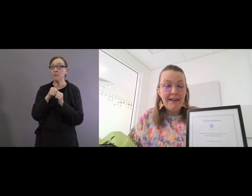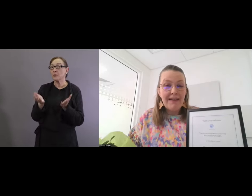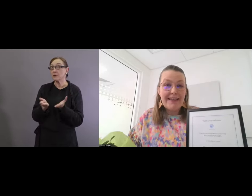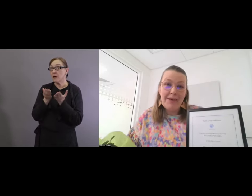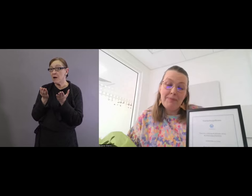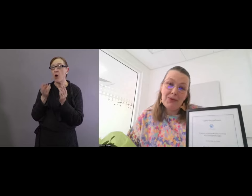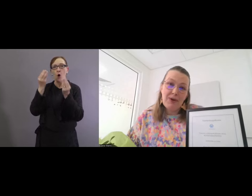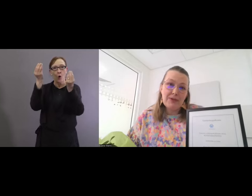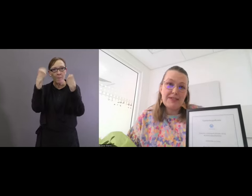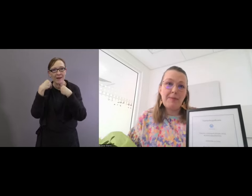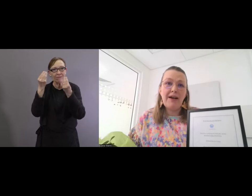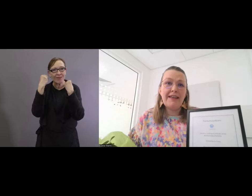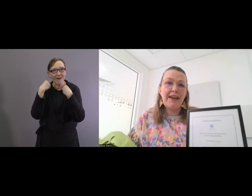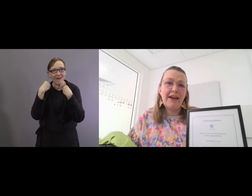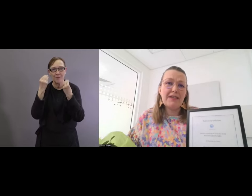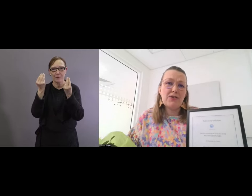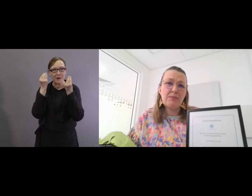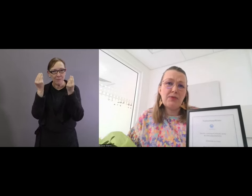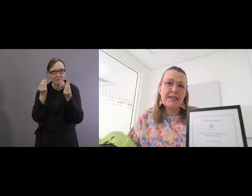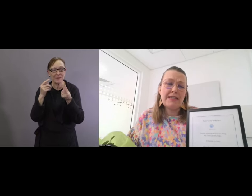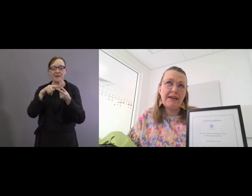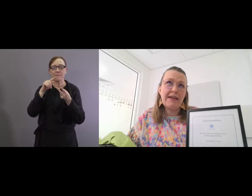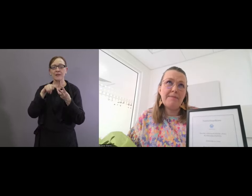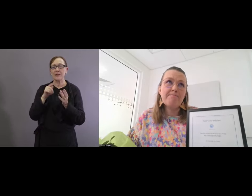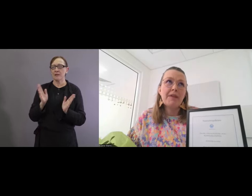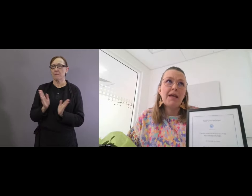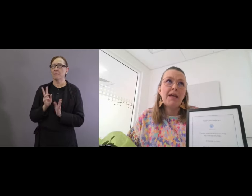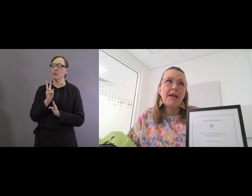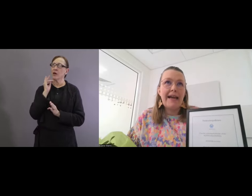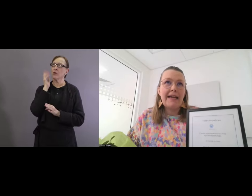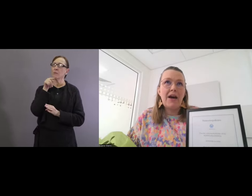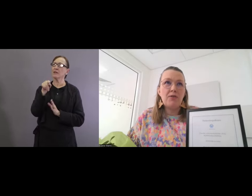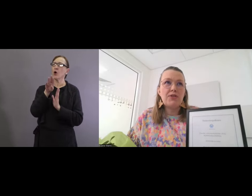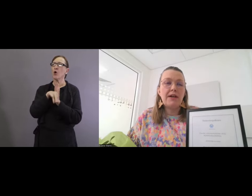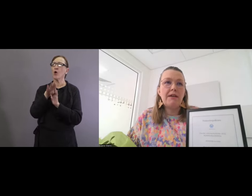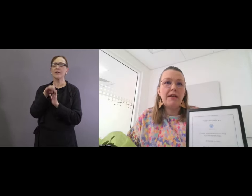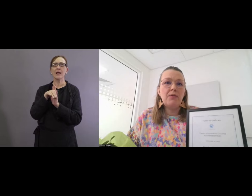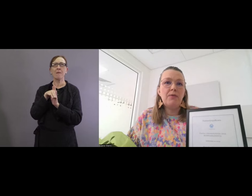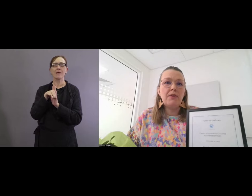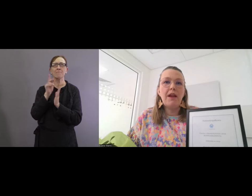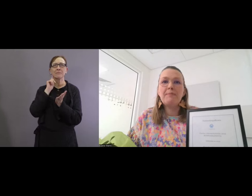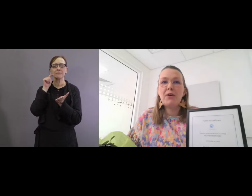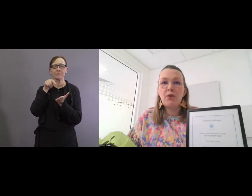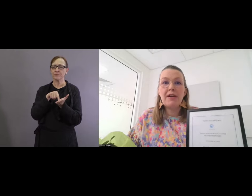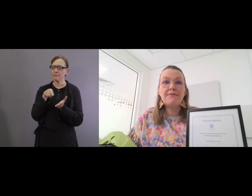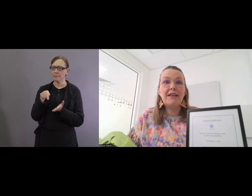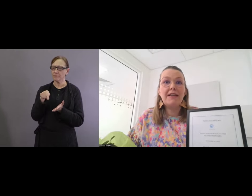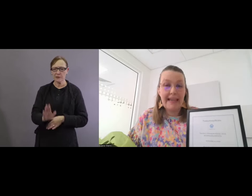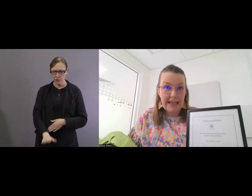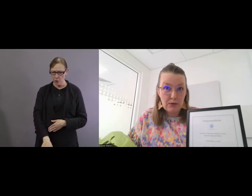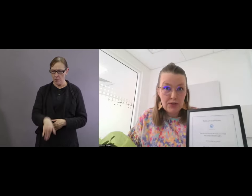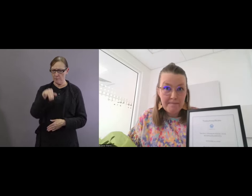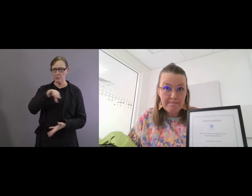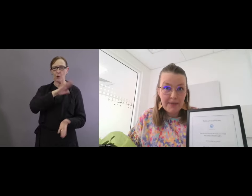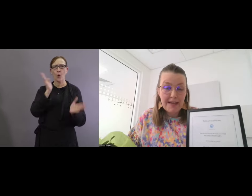opettaa. Ja täällä pikkukakkosessa me ajatellaan, että se on myöskin sellainen tärkeä osa ihan niin kuin lapsen